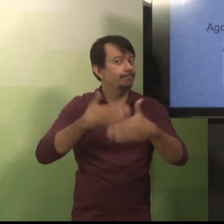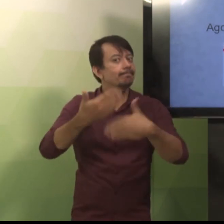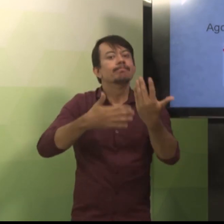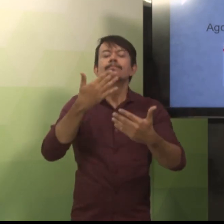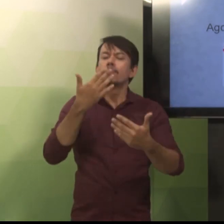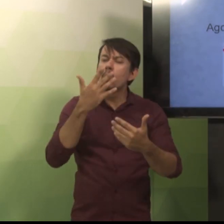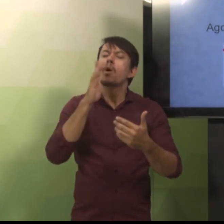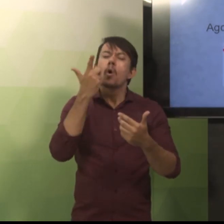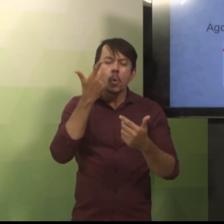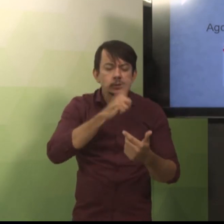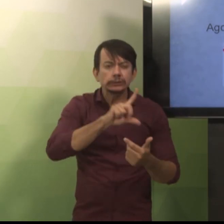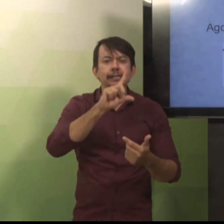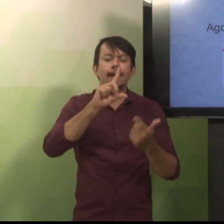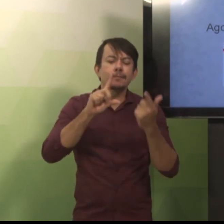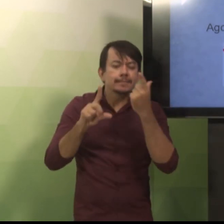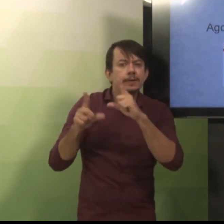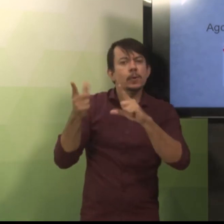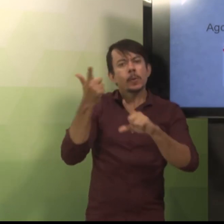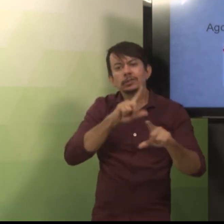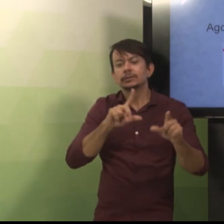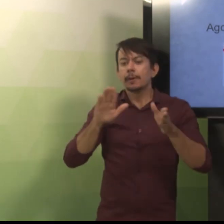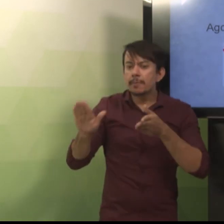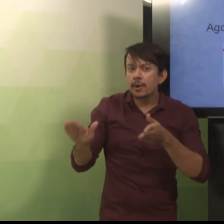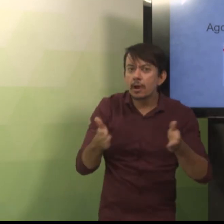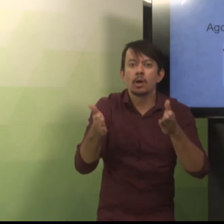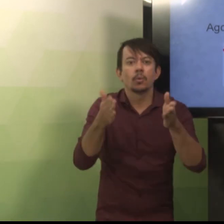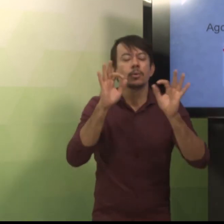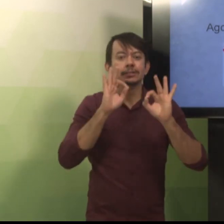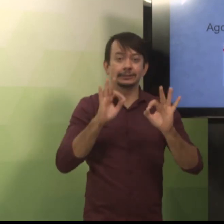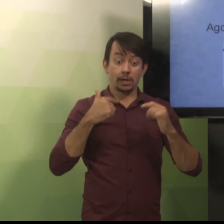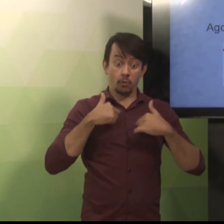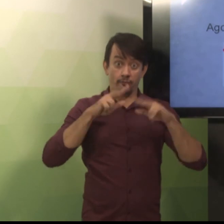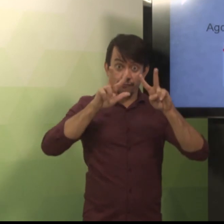dão conta de fazer, vocês têm competência para isso, vão conseguir